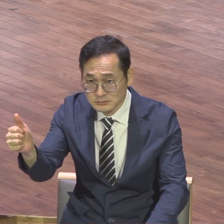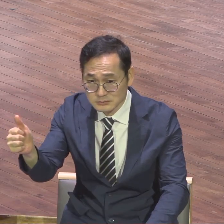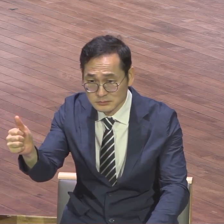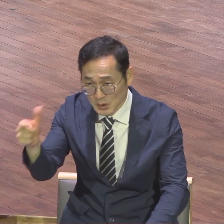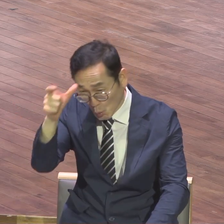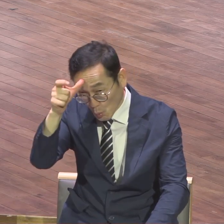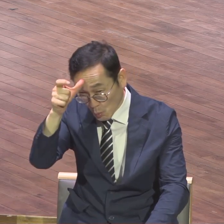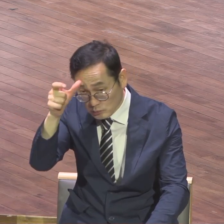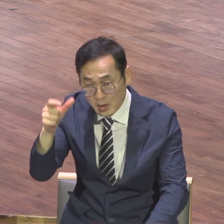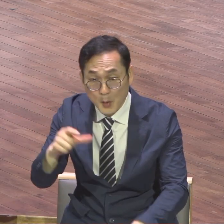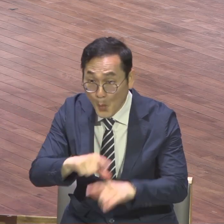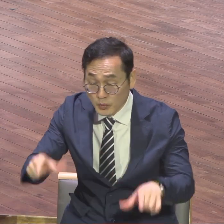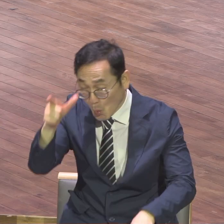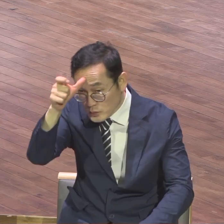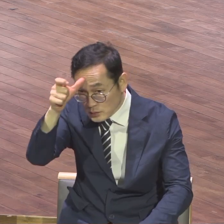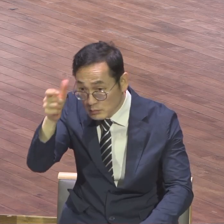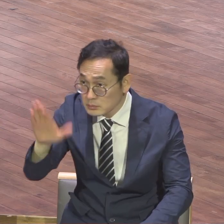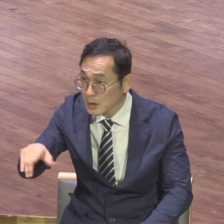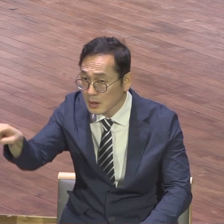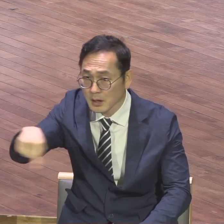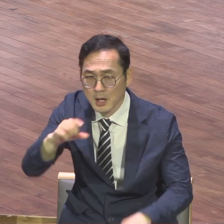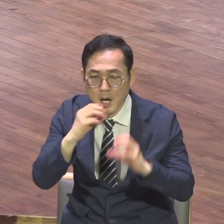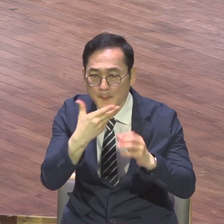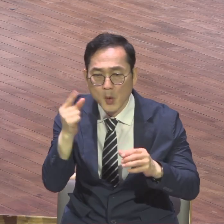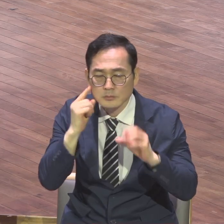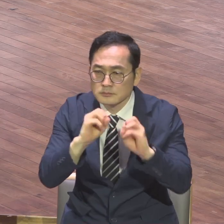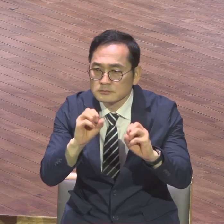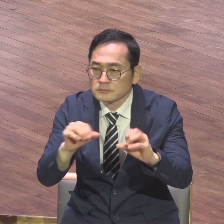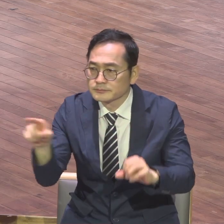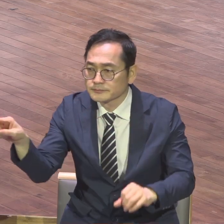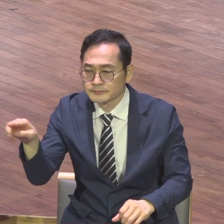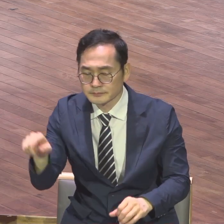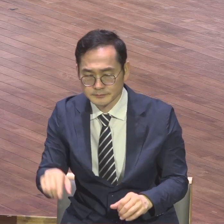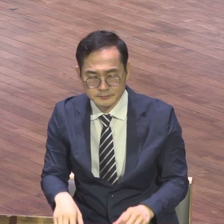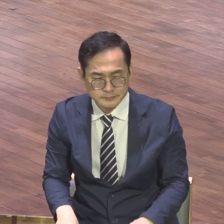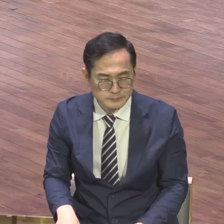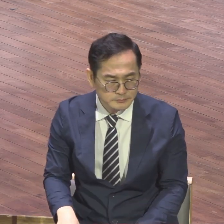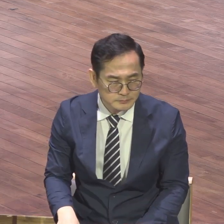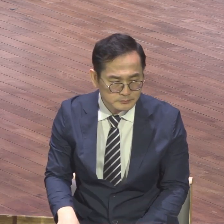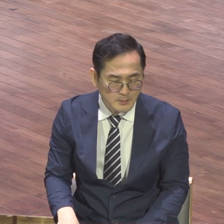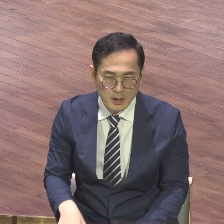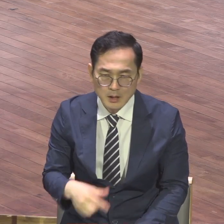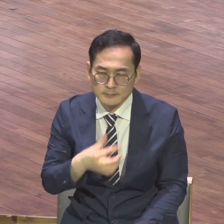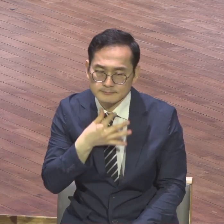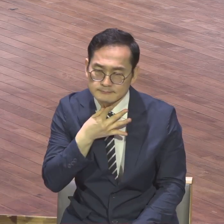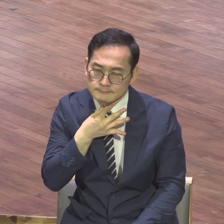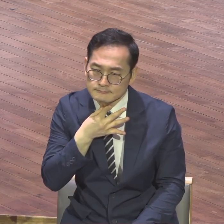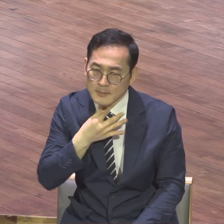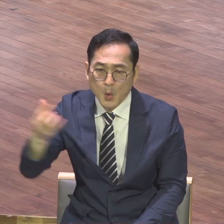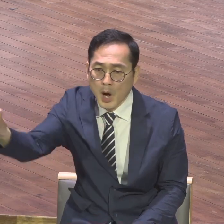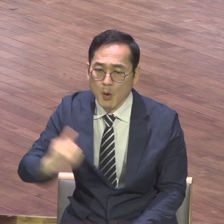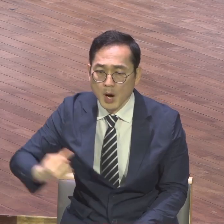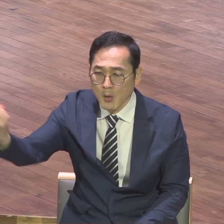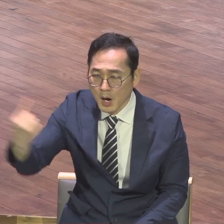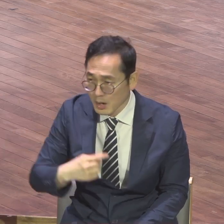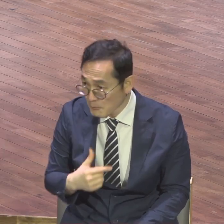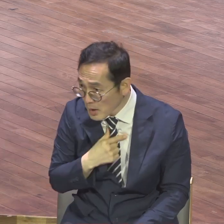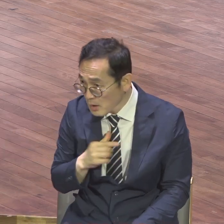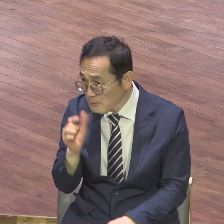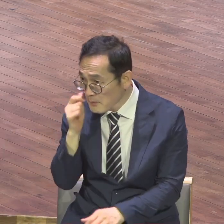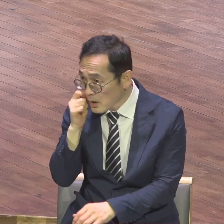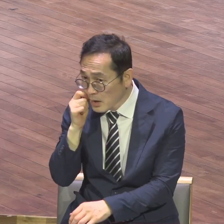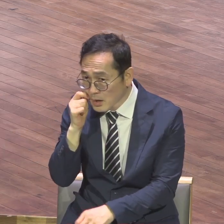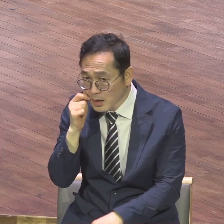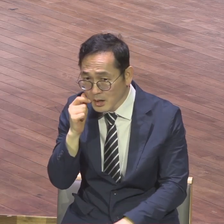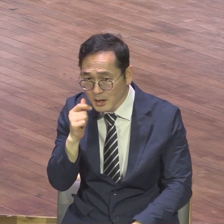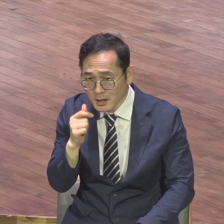지금 돌아온단 말이에요. 지금 얼마나 영향이 컸던지. 도저히 예수 믿지 못할 대상이 어느 날 나를 보고